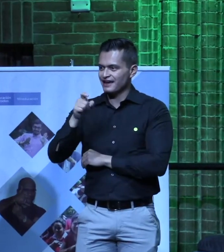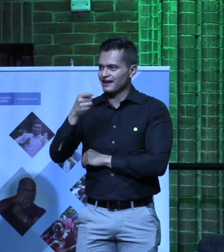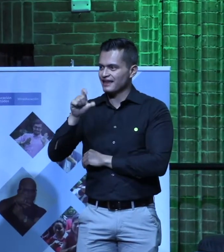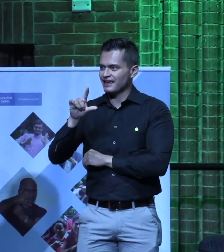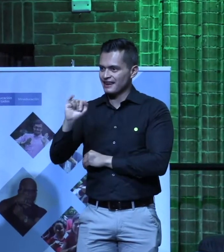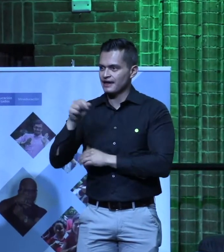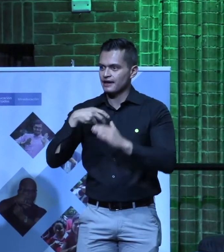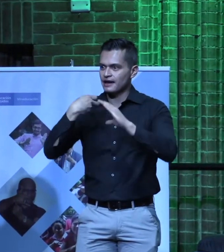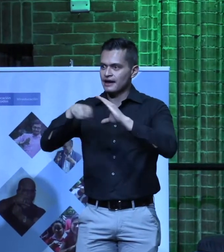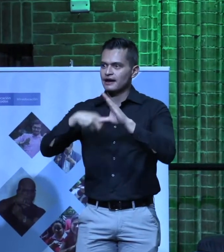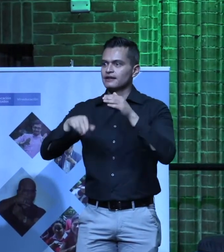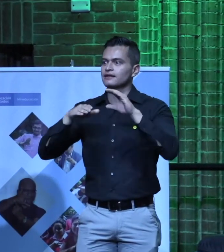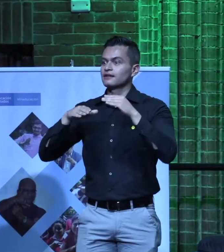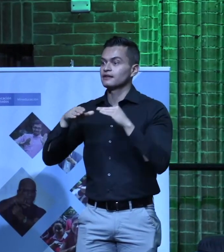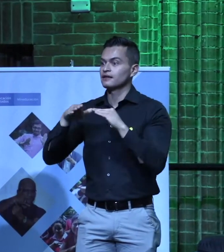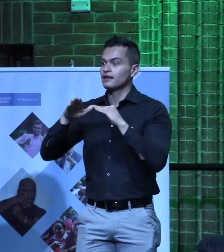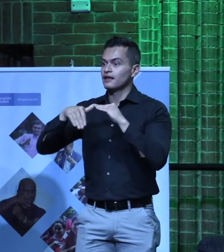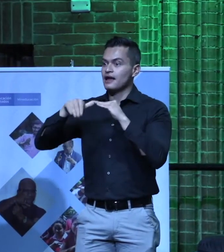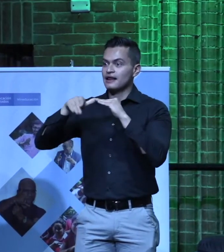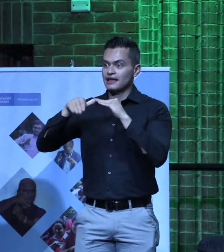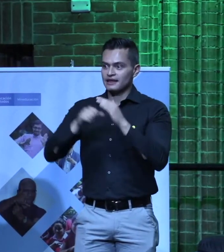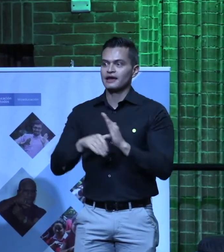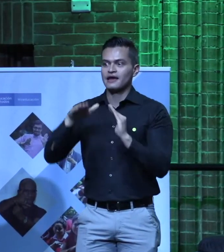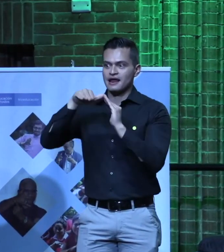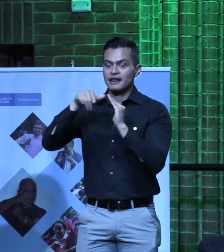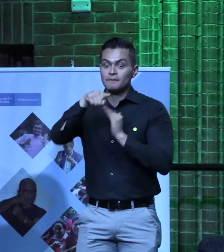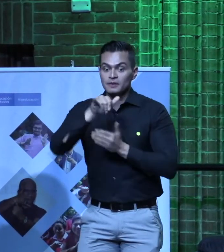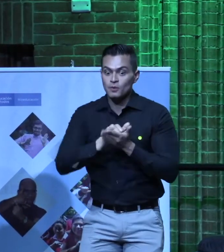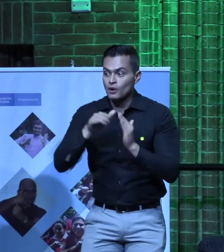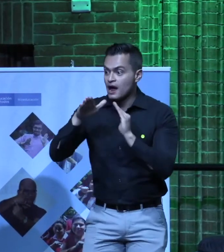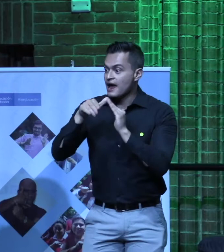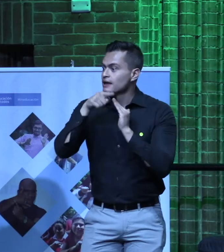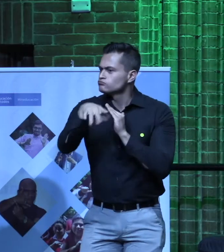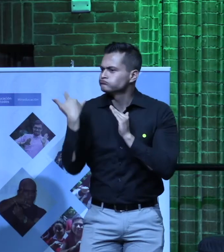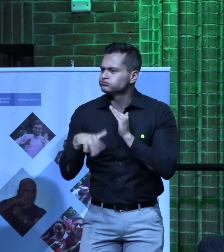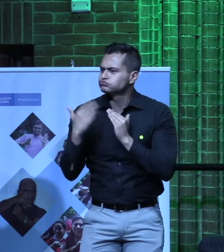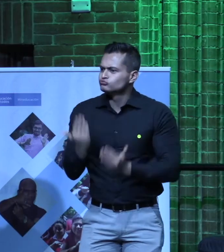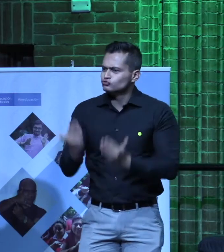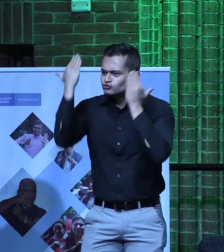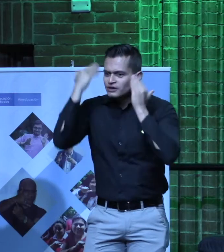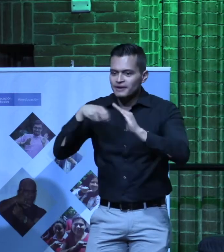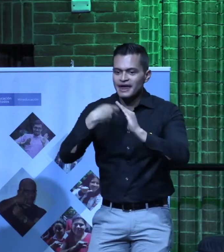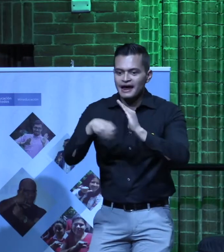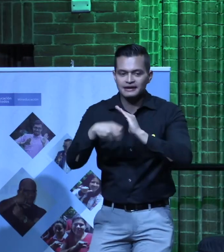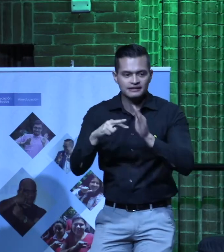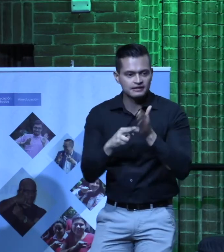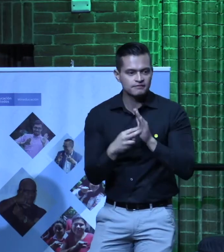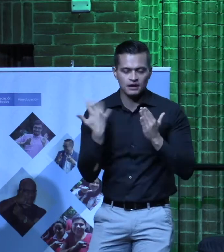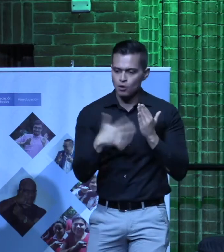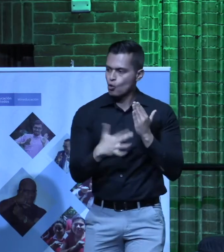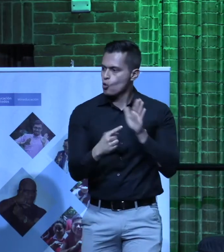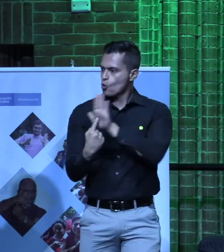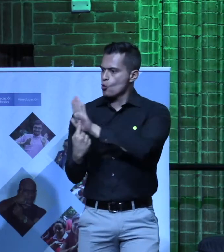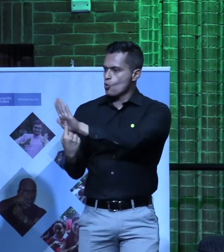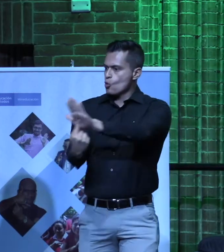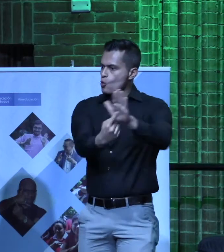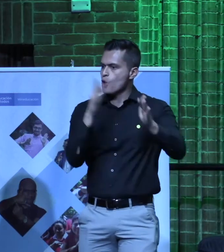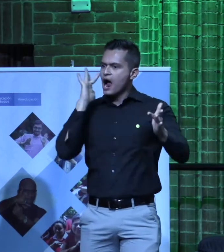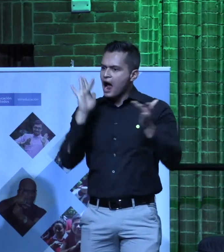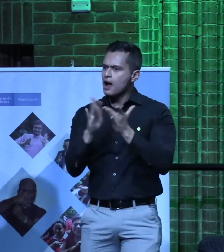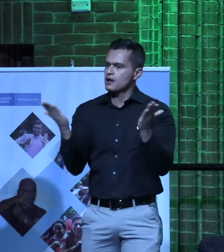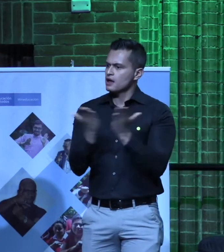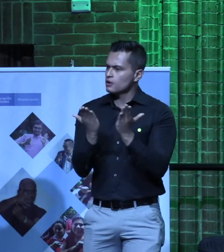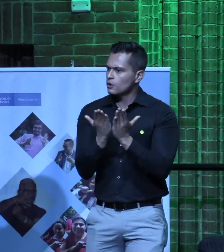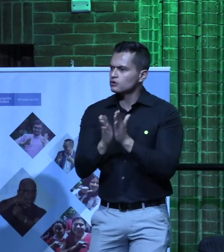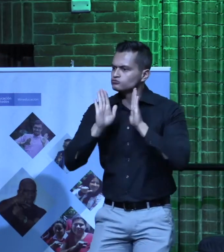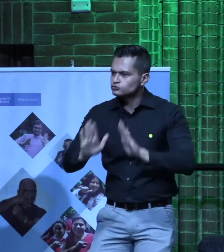referente. El Jardín Argelia da ejemplo. El Jardín Argelia demuestra lo que tiene que ocurrir en la educación de los